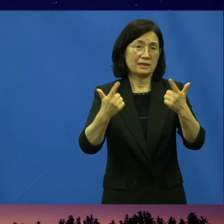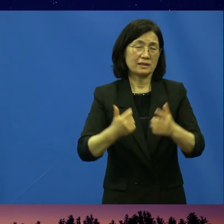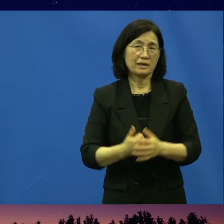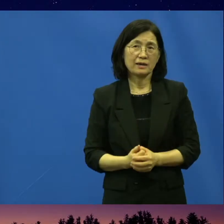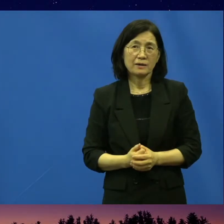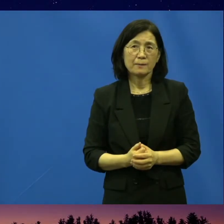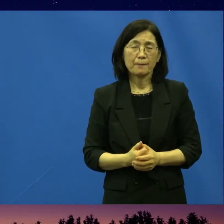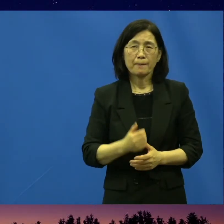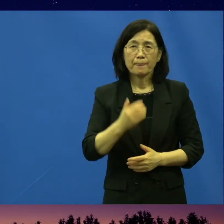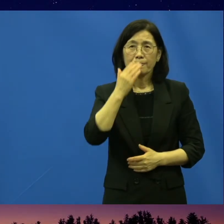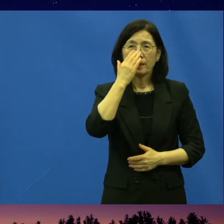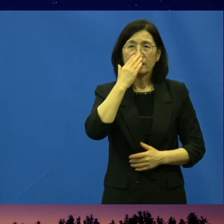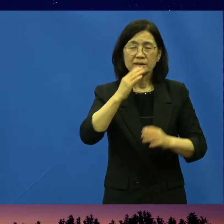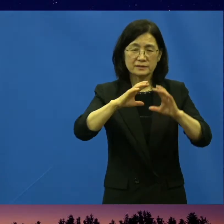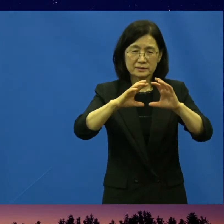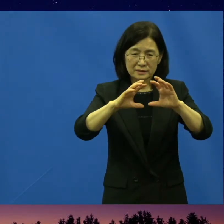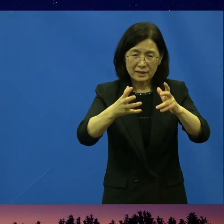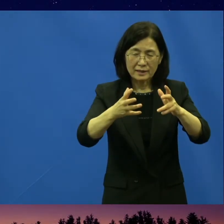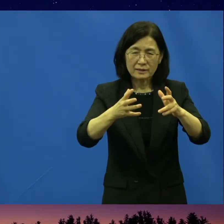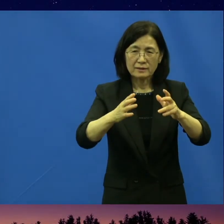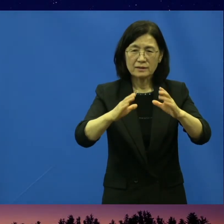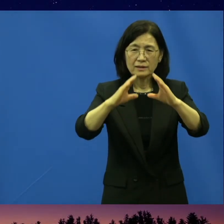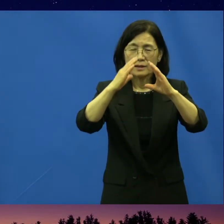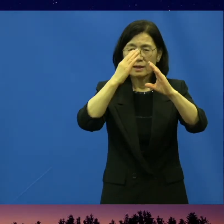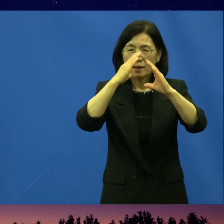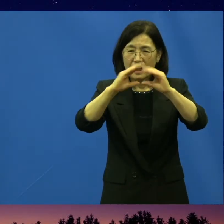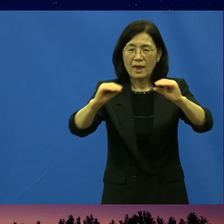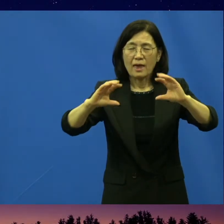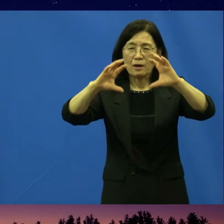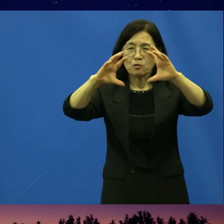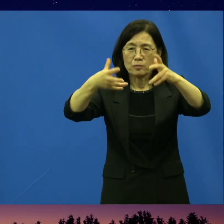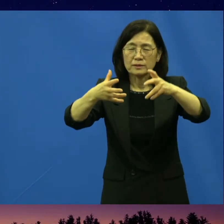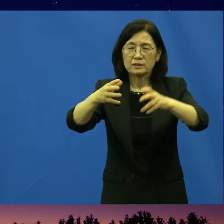여러분 이스라엘이 애굽에서 430년간 묻혀 있었어요.